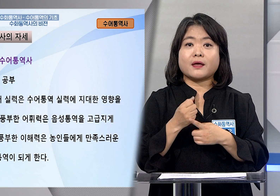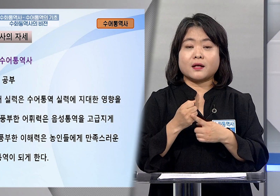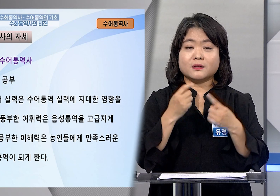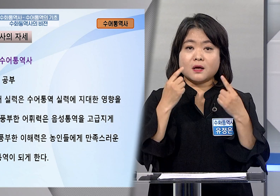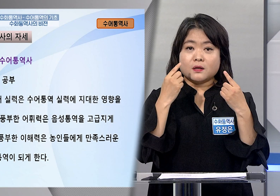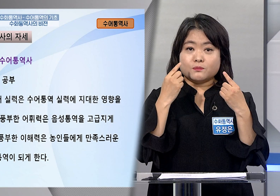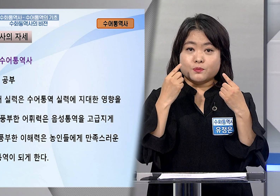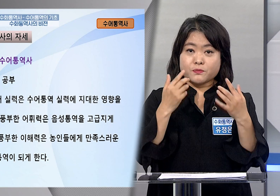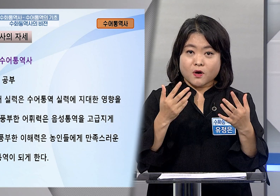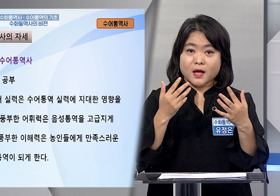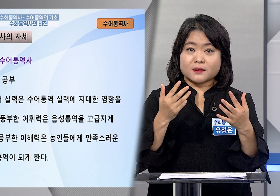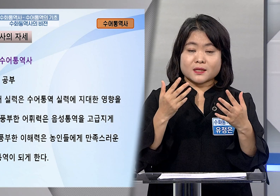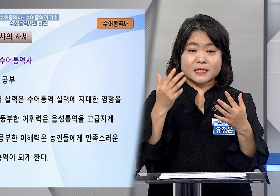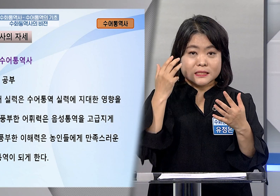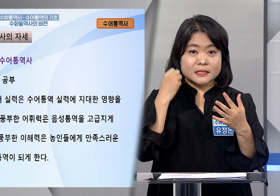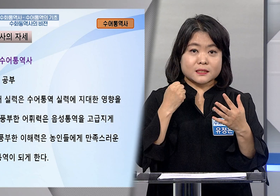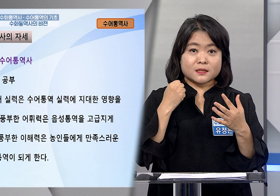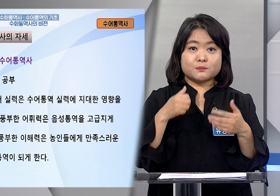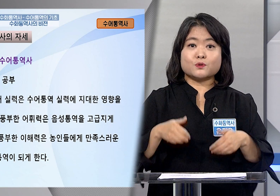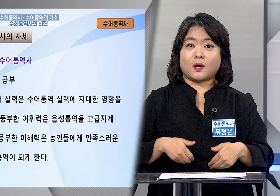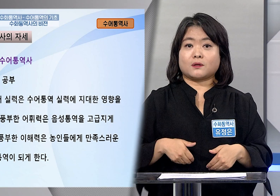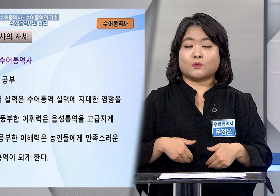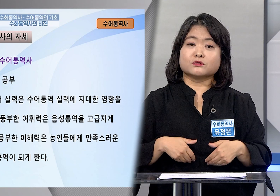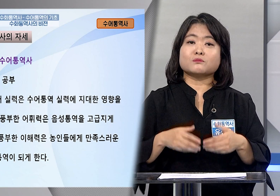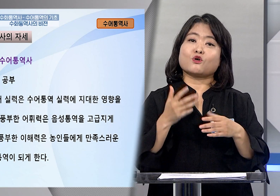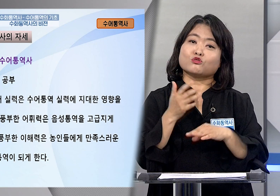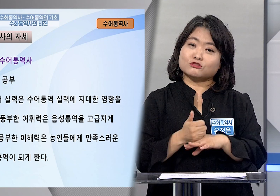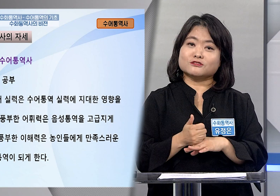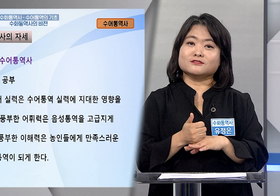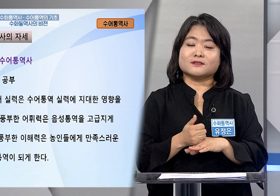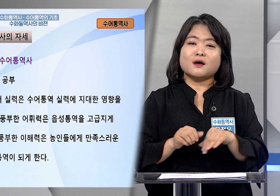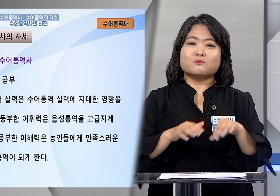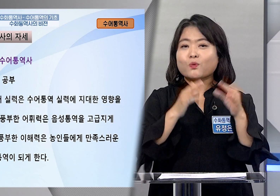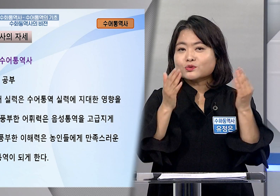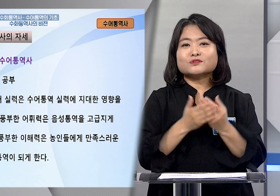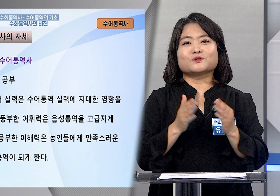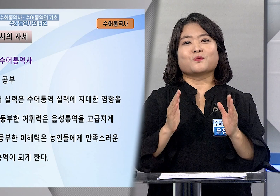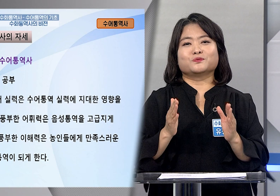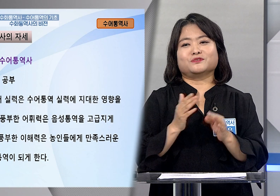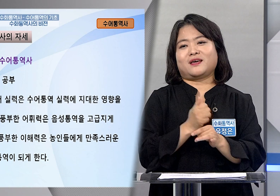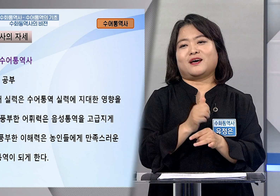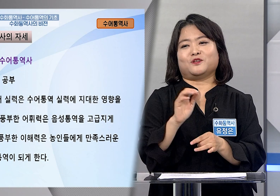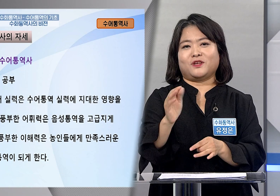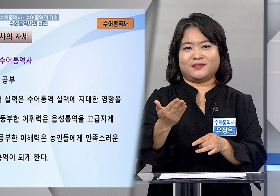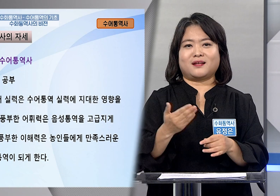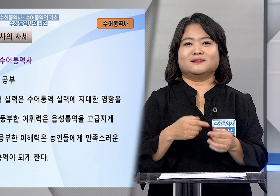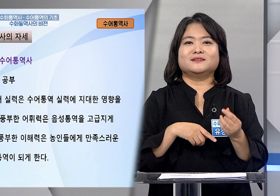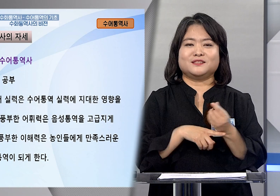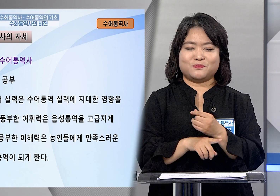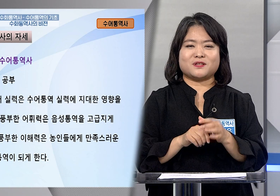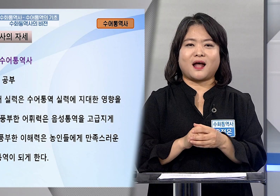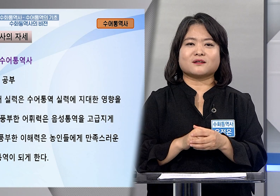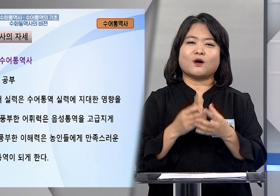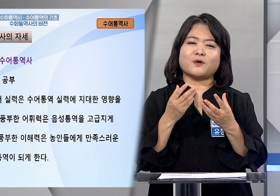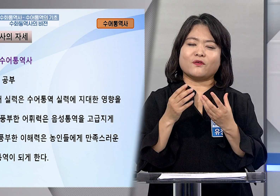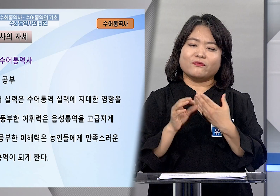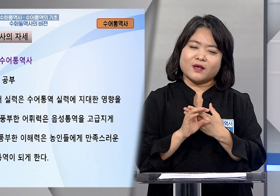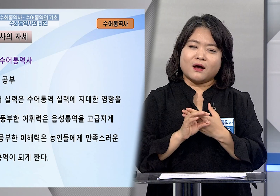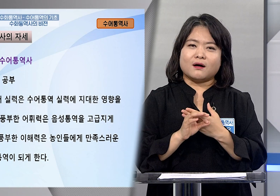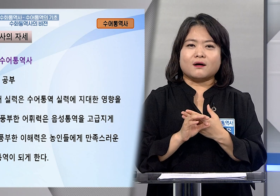대한 분명한 인식이 필요하다고. 그럼 결국은 모두를 공부해야 된다는 뜻입니다. 그러면